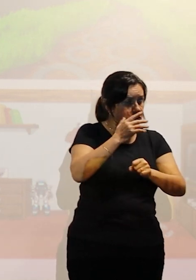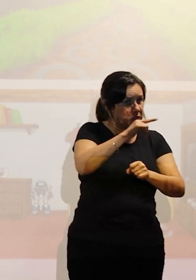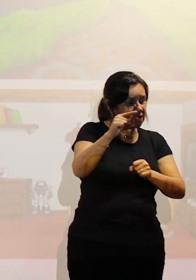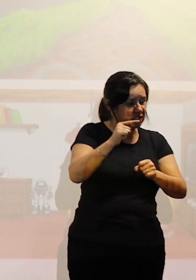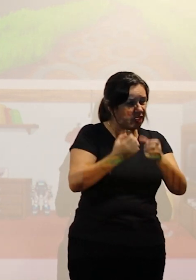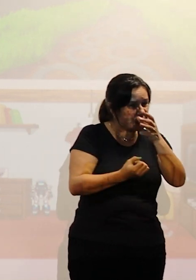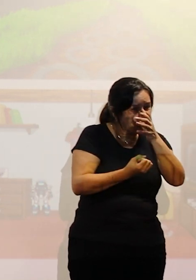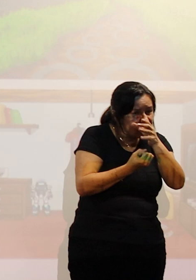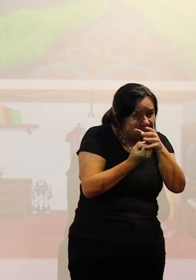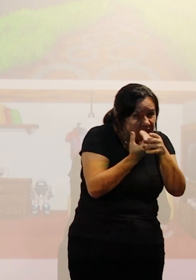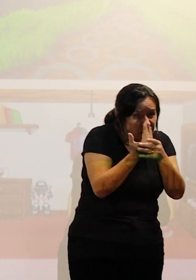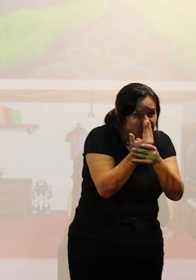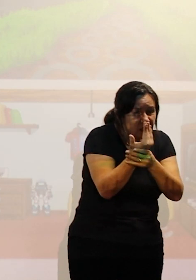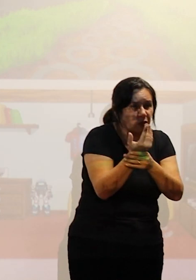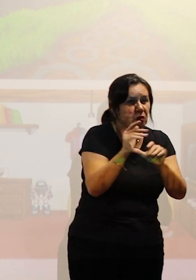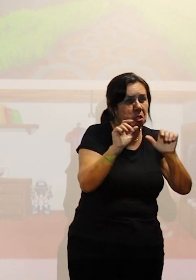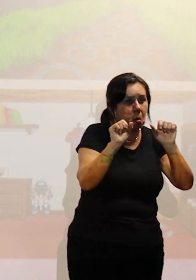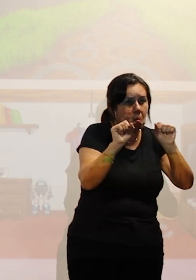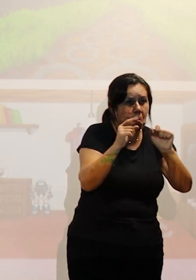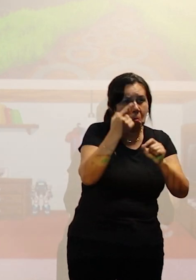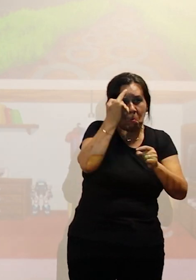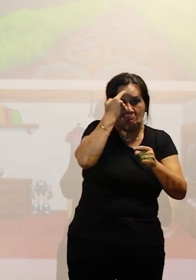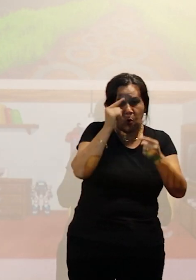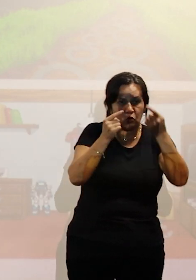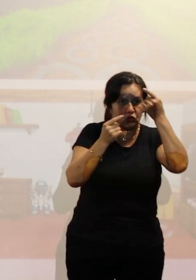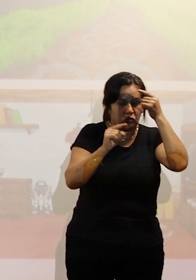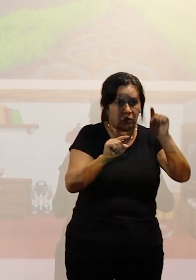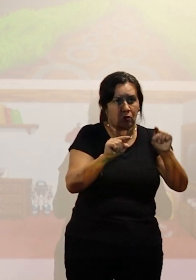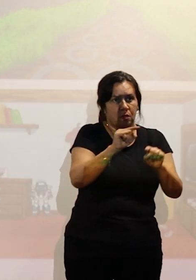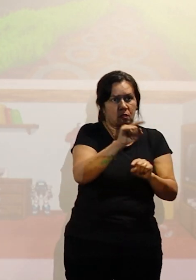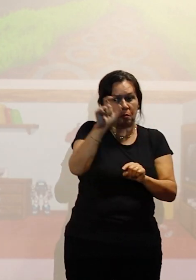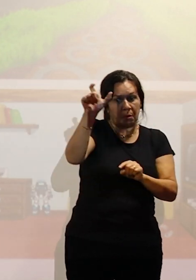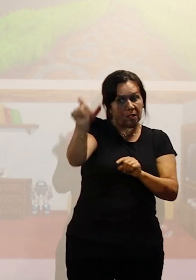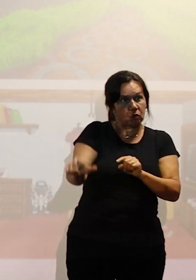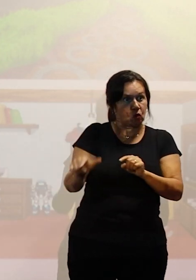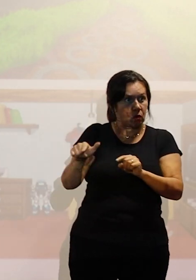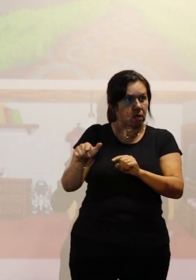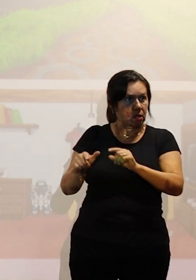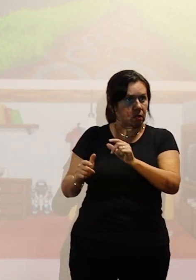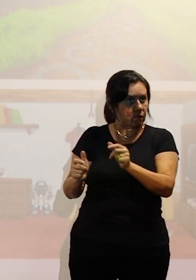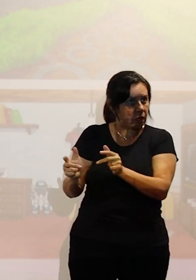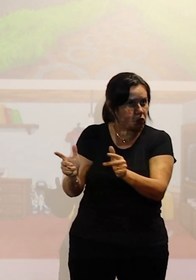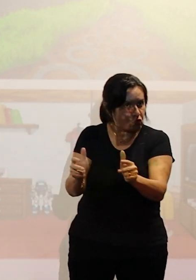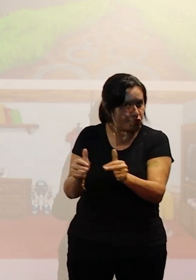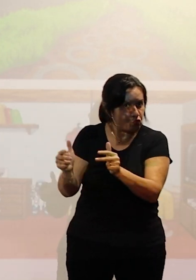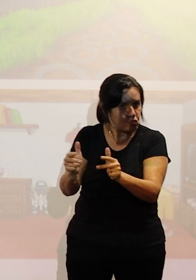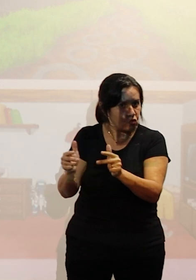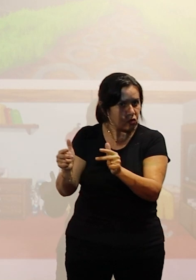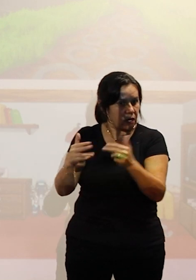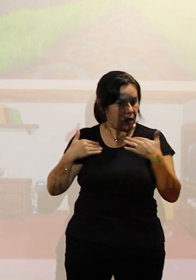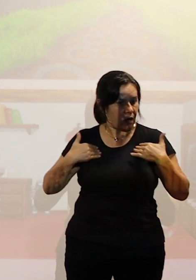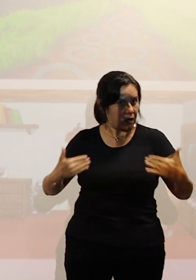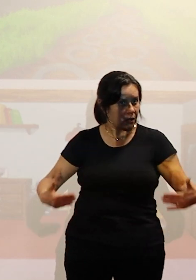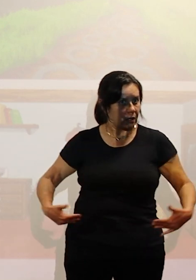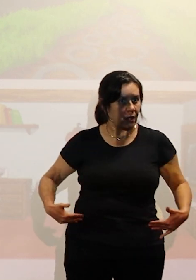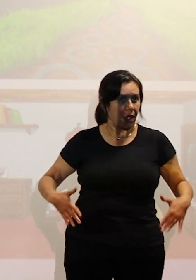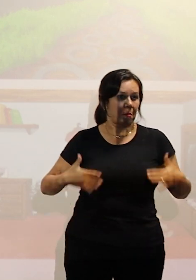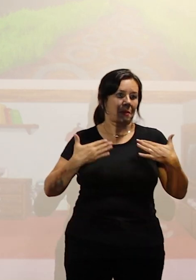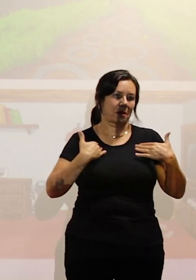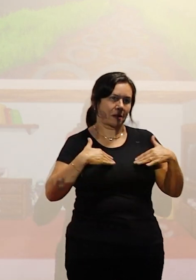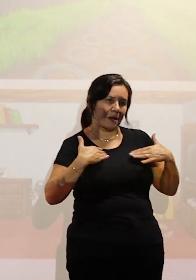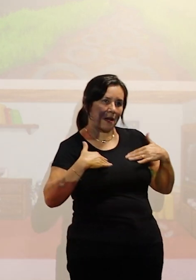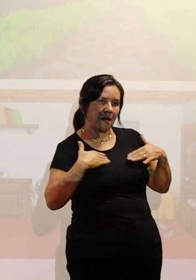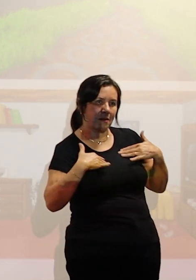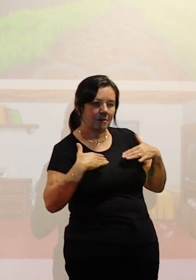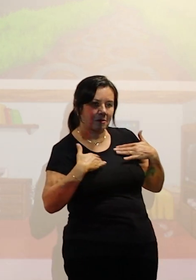você pode já dar uma ideia para o jogador, né? Desde a personalidade, se é um personagem mais calmo, mais